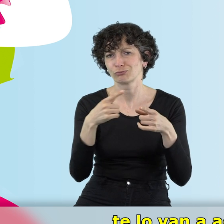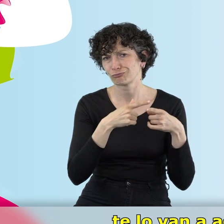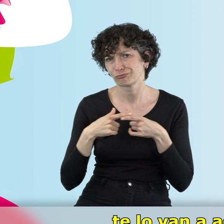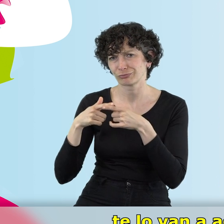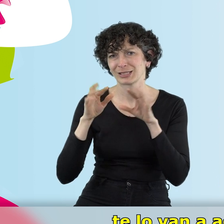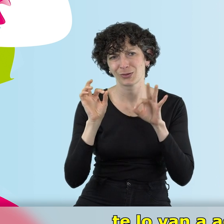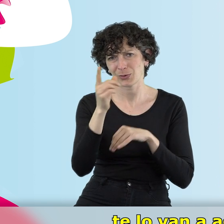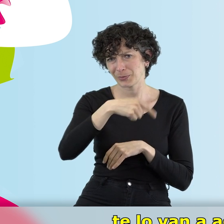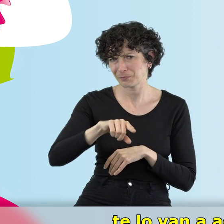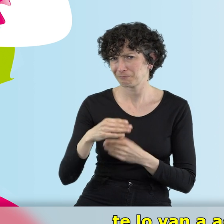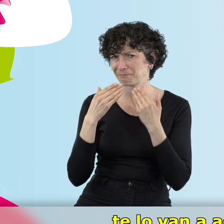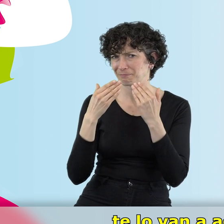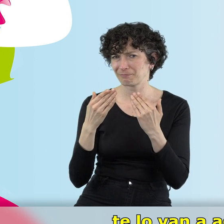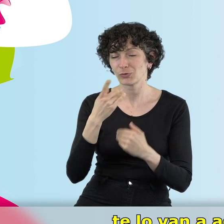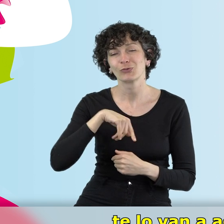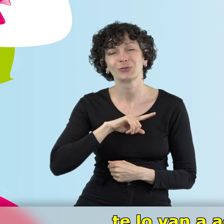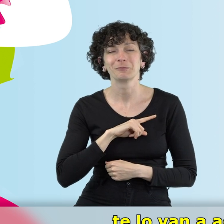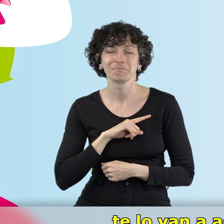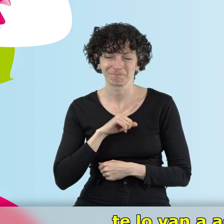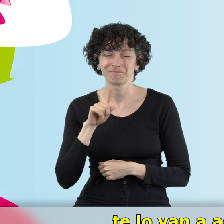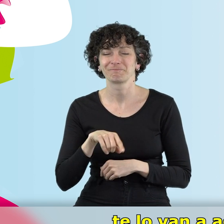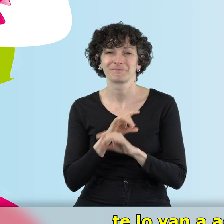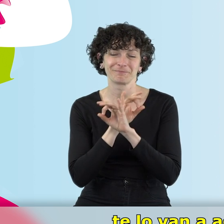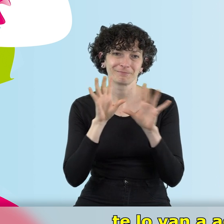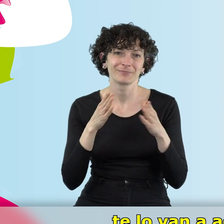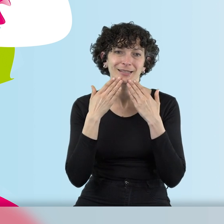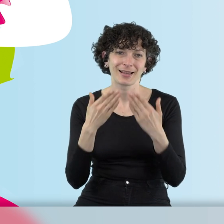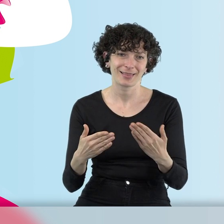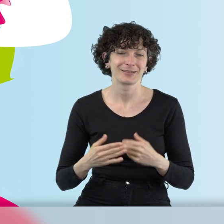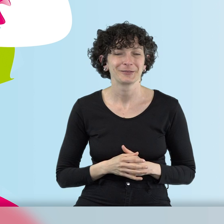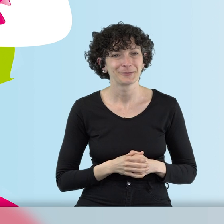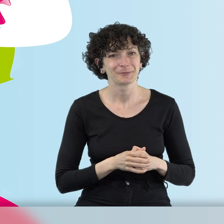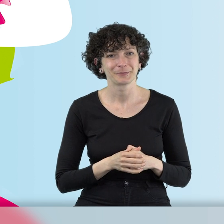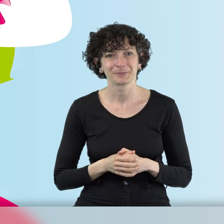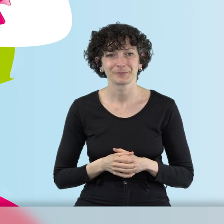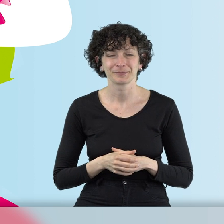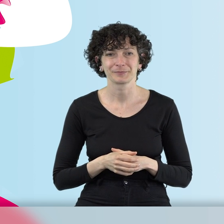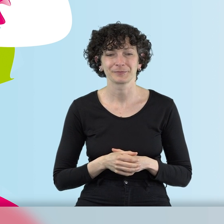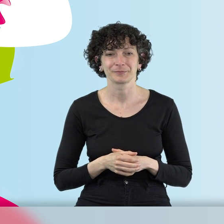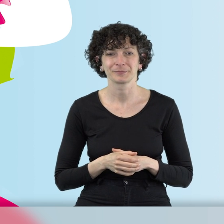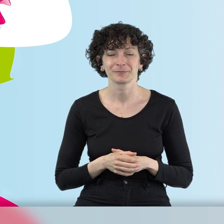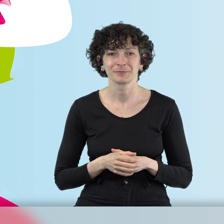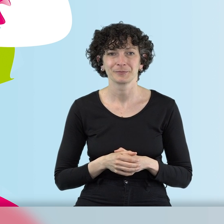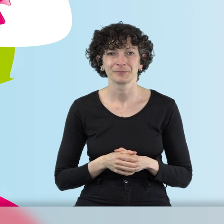amistades. Te lo van a agradecer. Y nosotros, por supuesto, también.